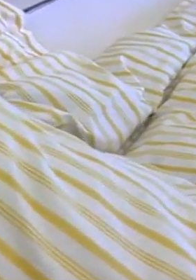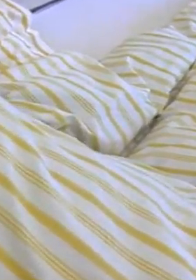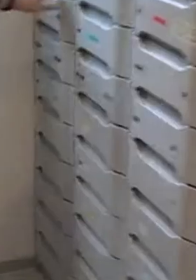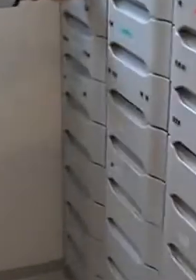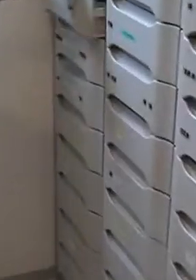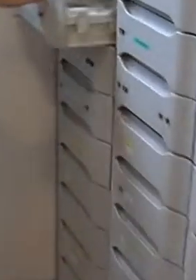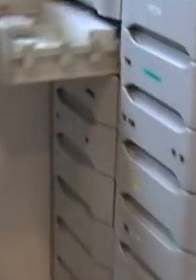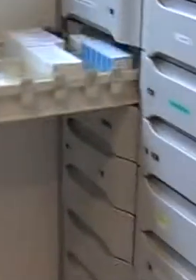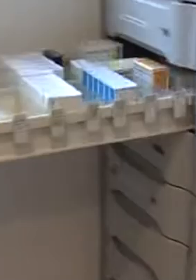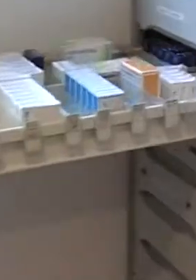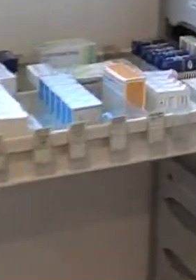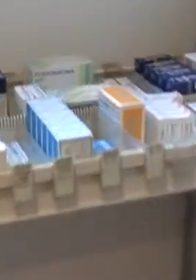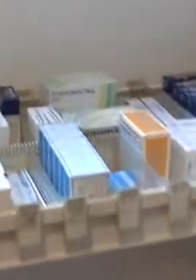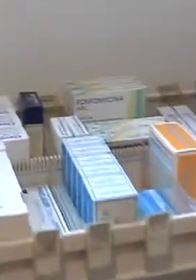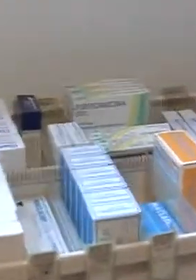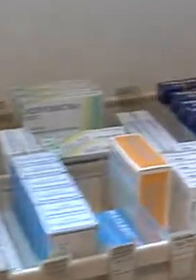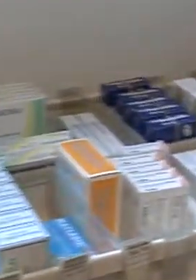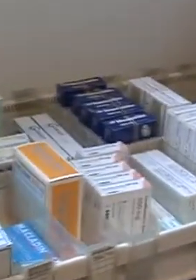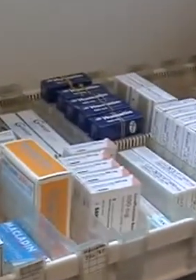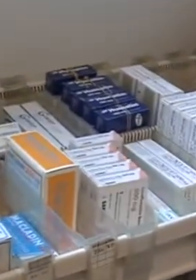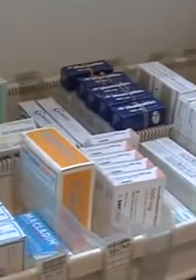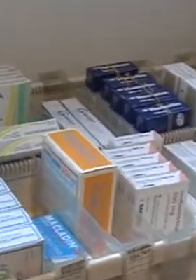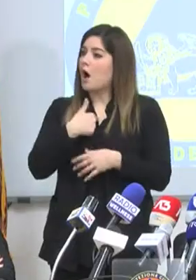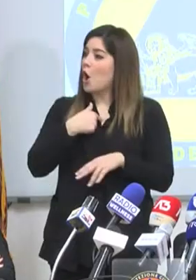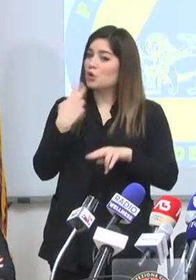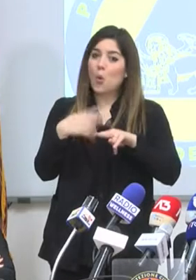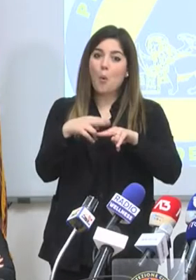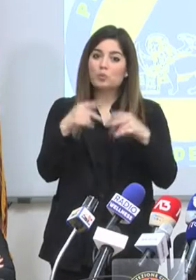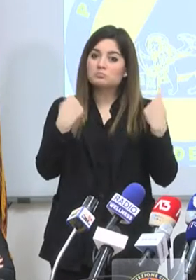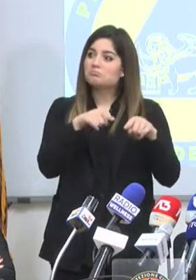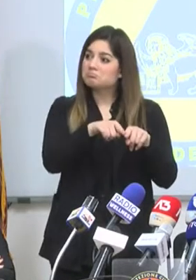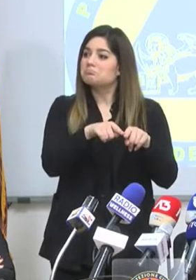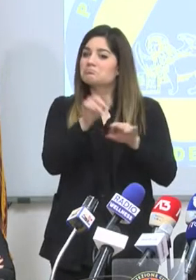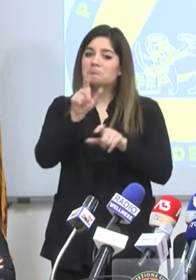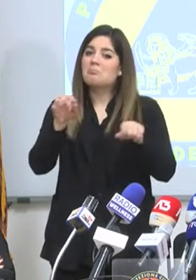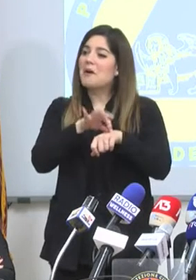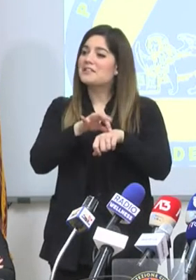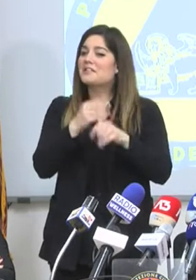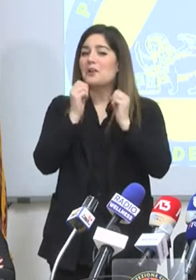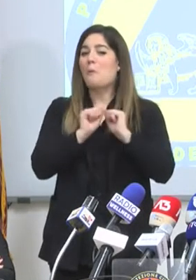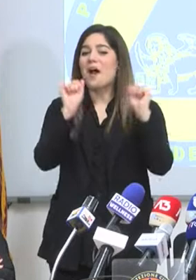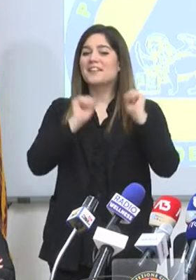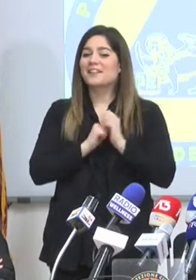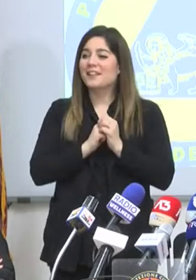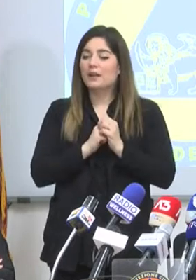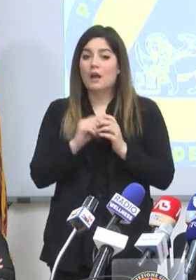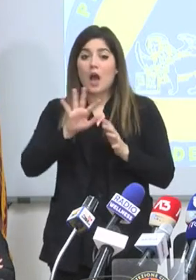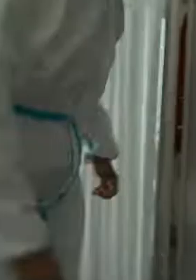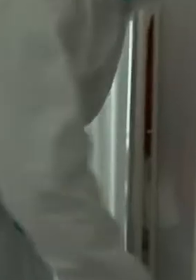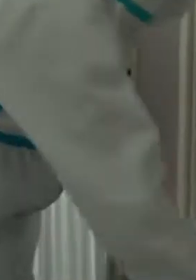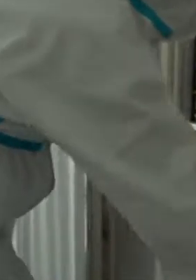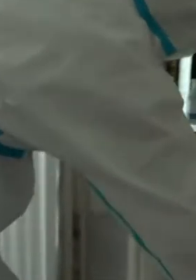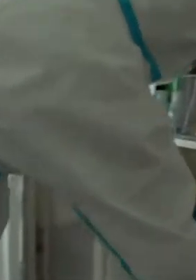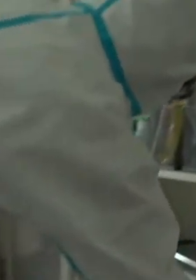alcuni medicinali. Ospite all'appuntamento quotidiano del governatore Zaia, la dottoressa Giovanna Scroccaro ha fatto il punto sul protocollo